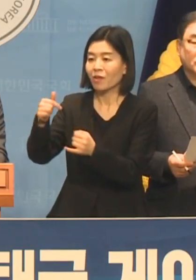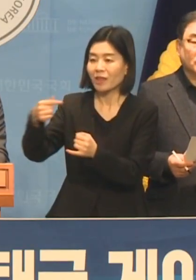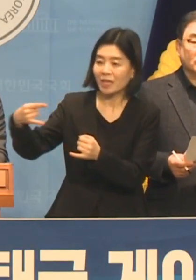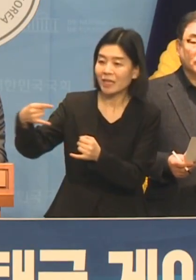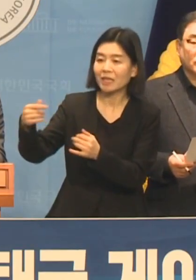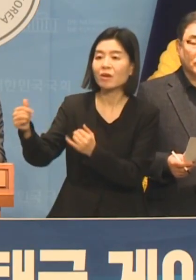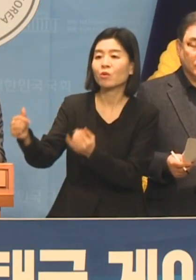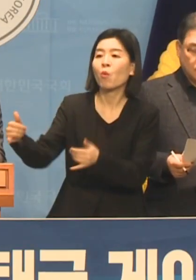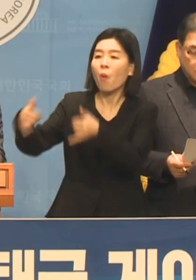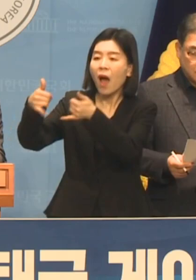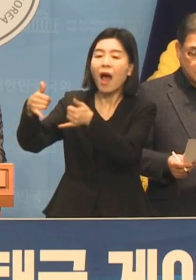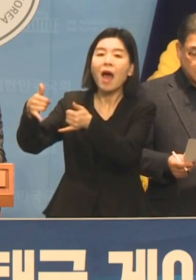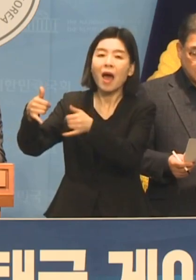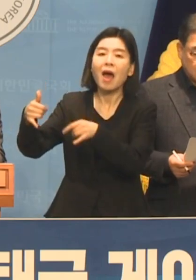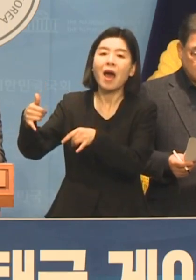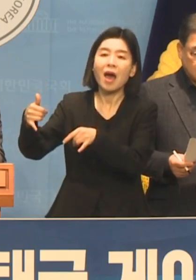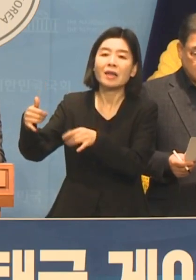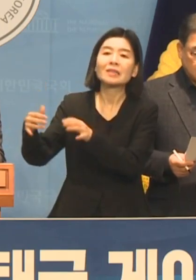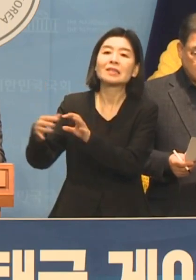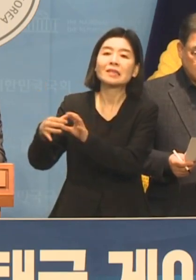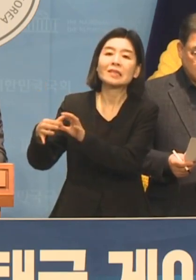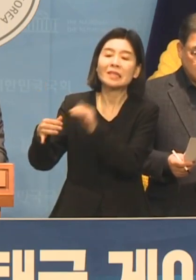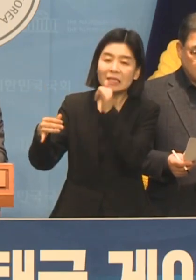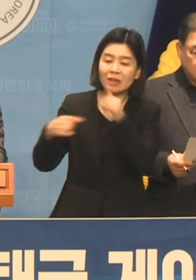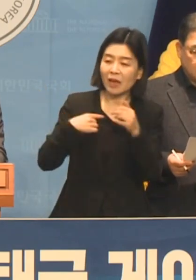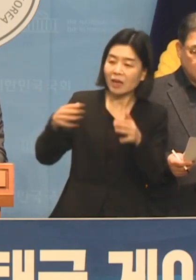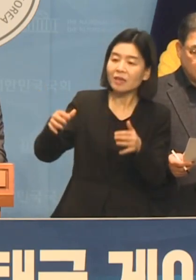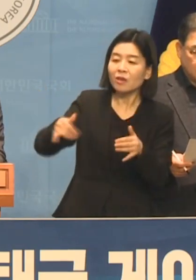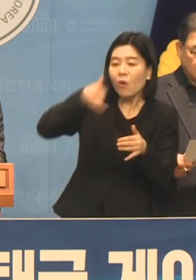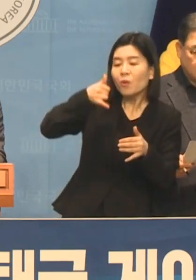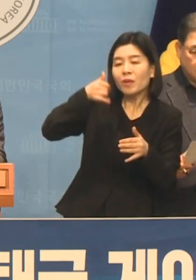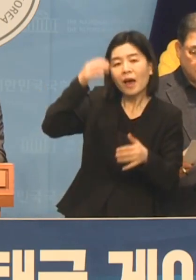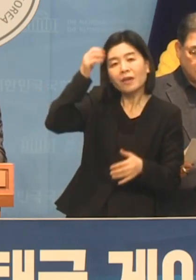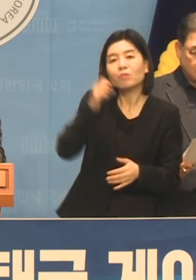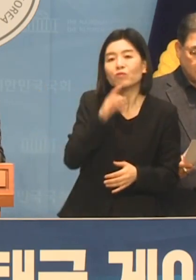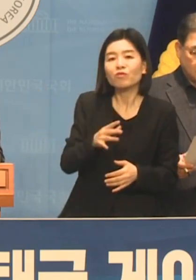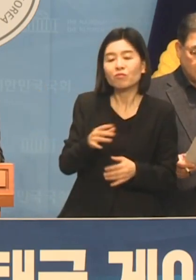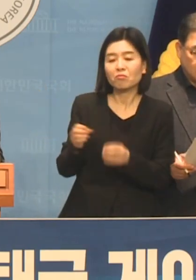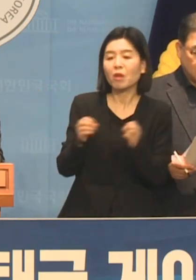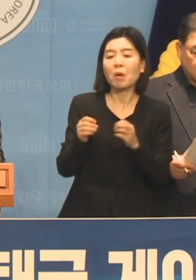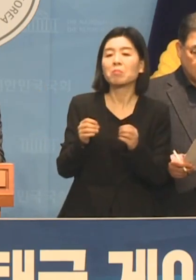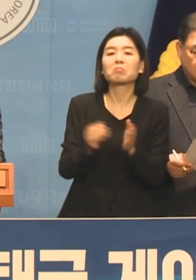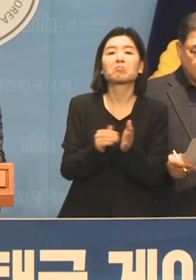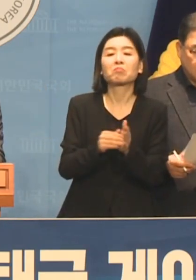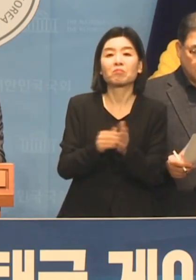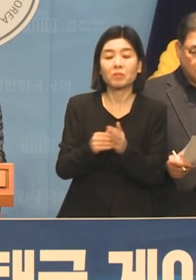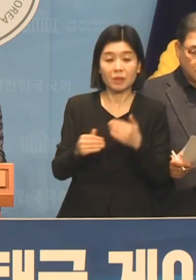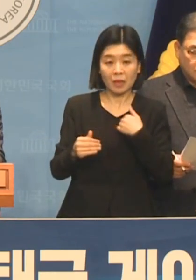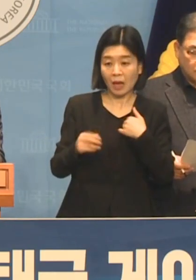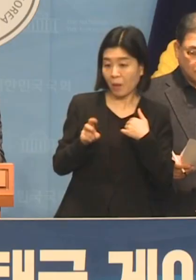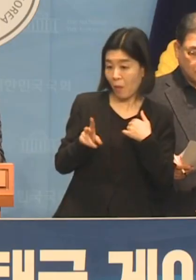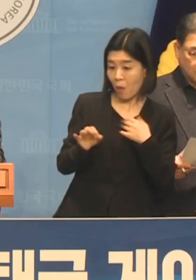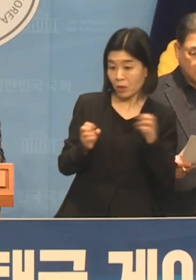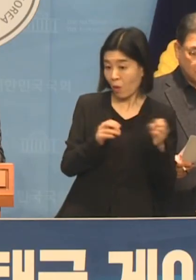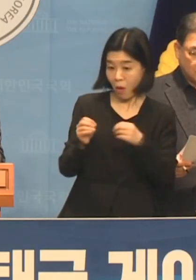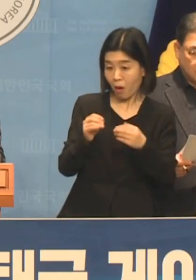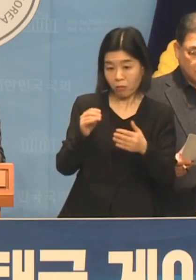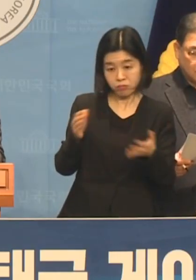실세라 해서 전화 한 번 받아준 기억이 있다. 몇 마디 안 했다. 나하고 명태균이 대화 나눈